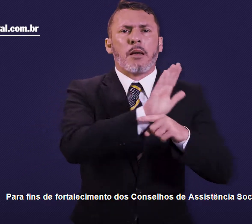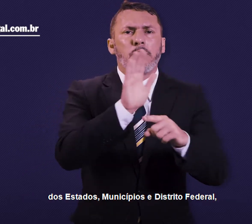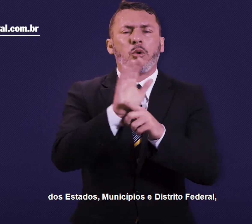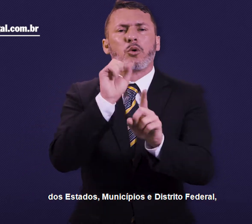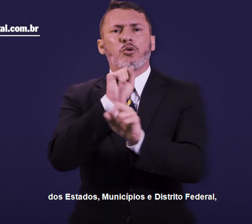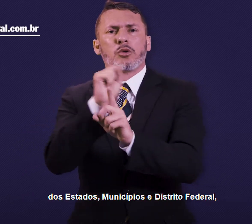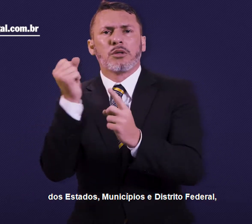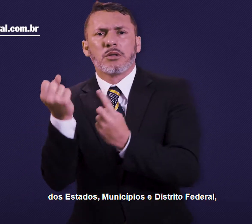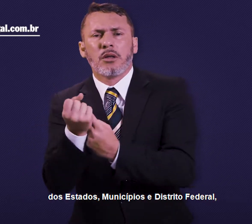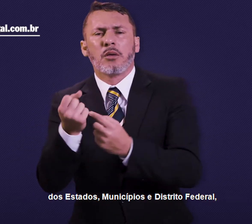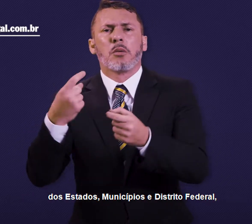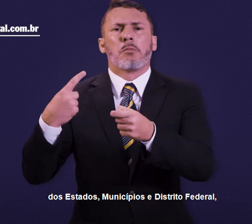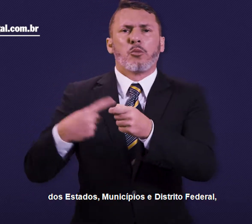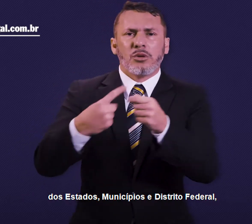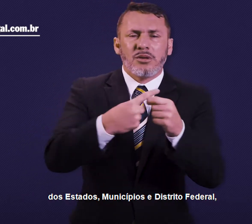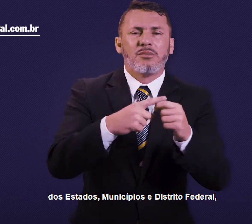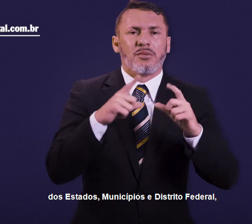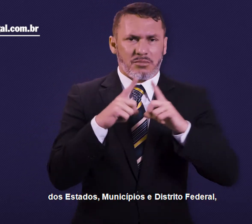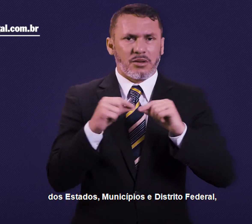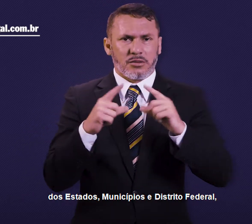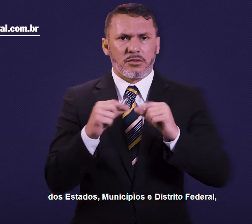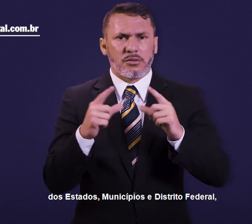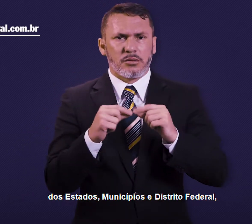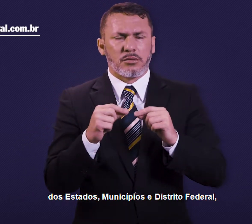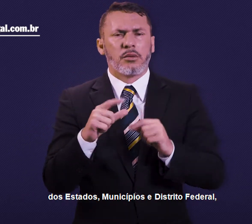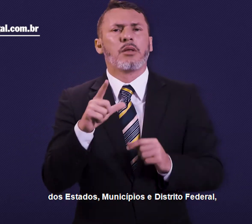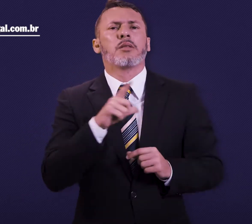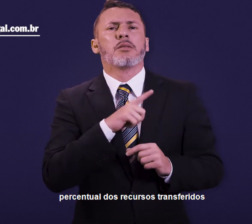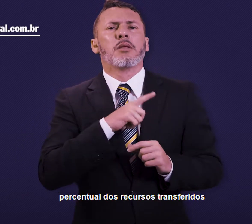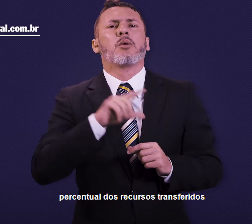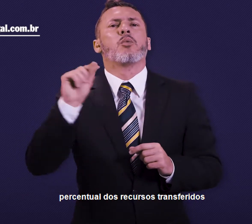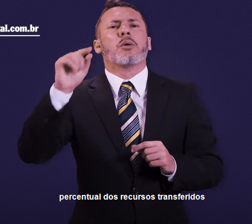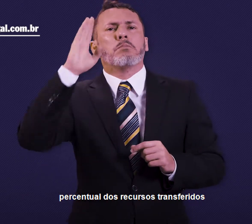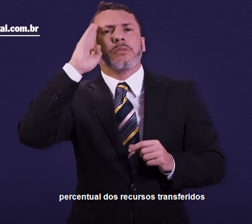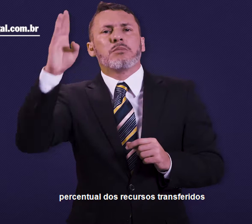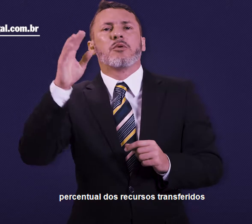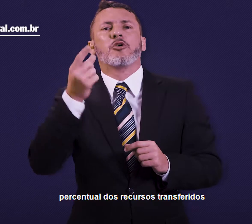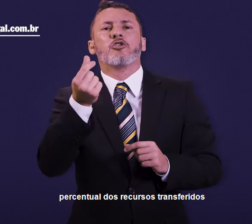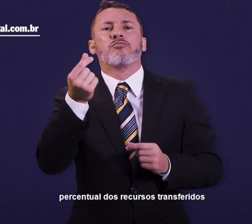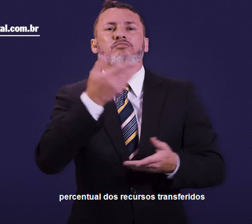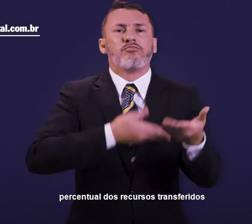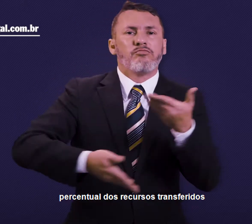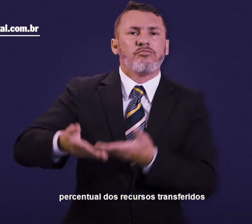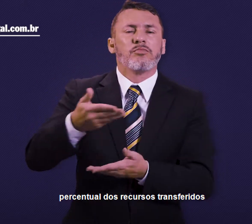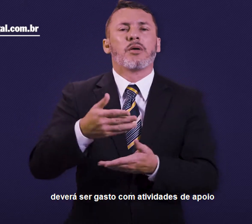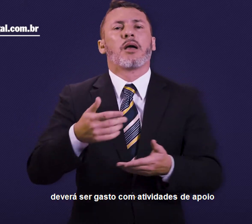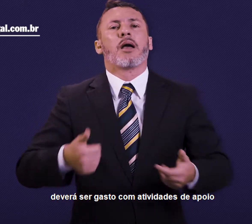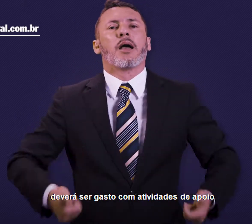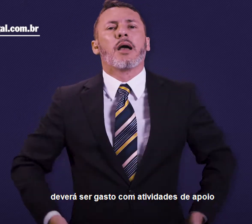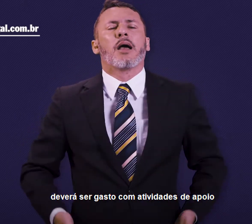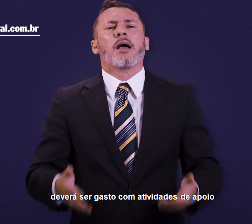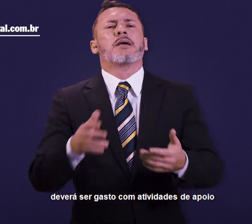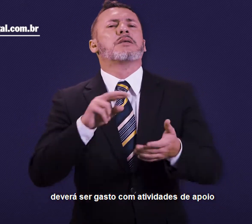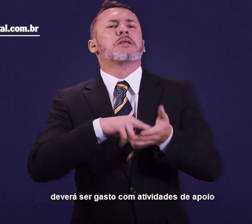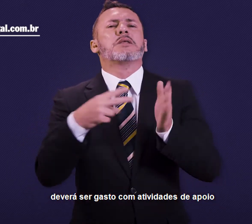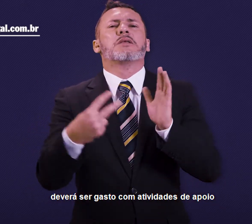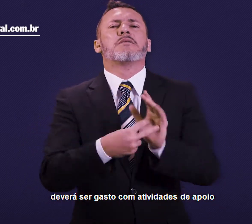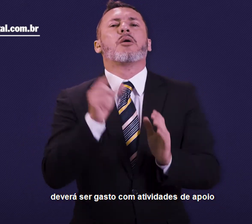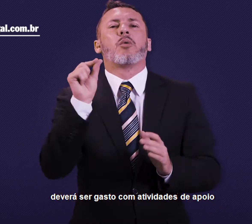dos Estados, Municípios e Distrito Federal, percentual dos recursos transferidos deverá ser gasto com atividades